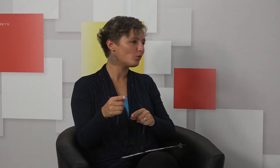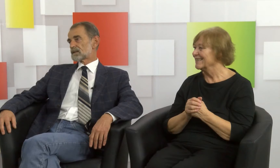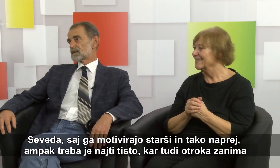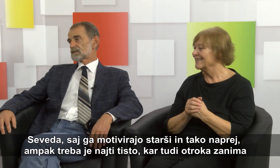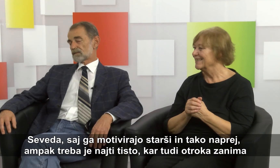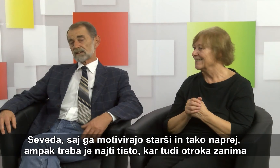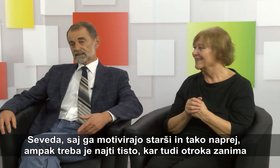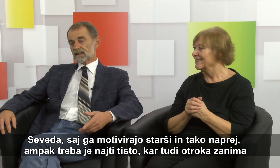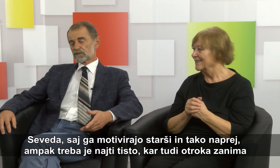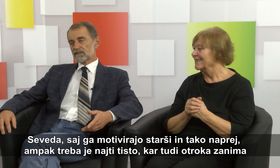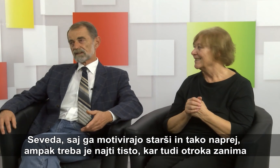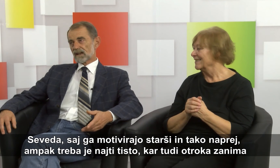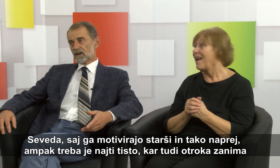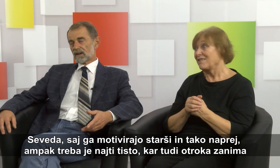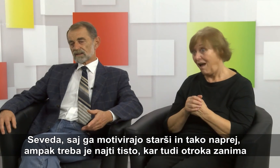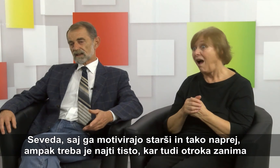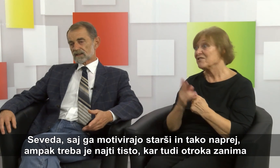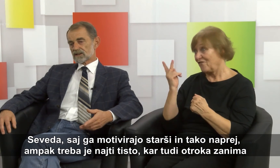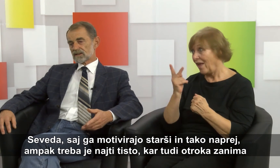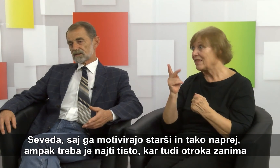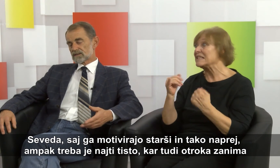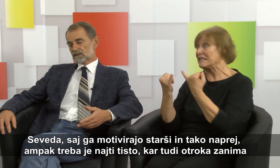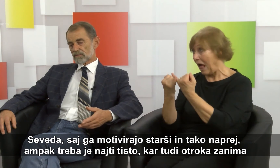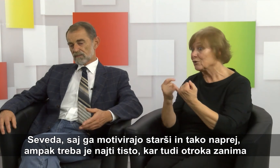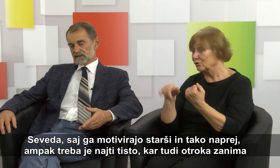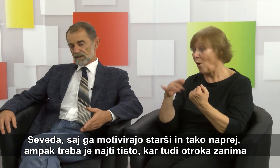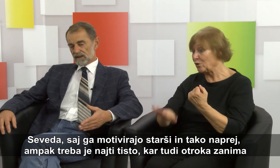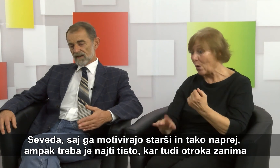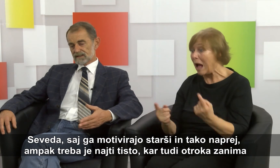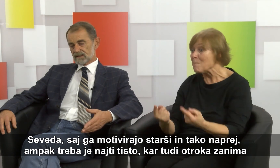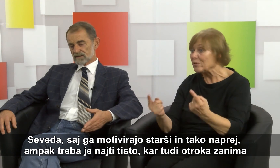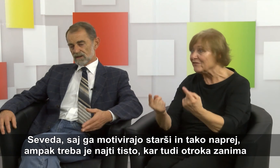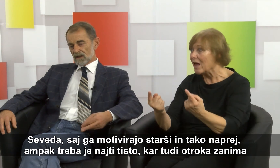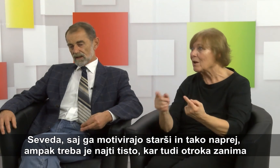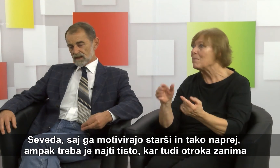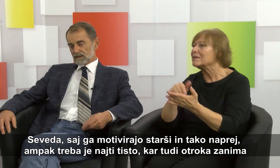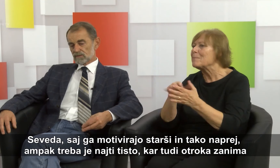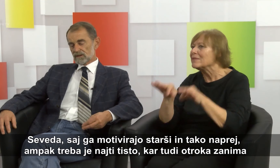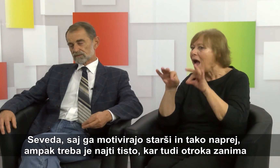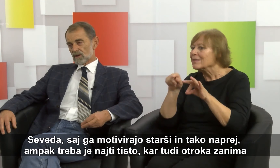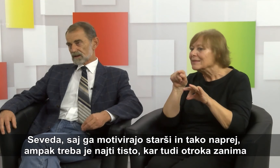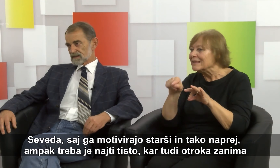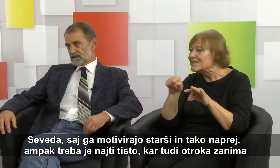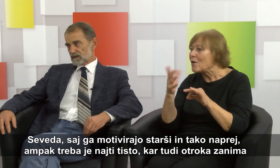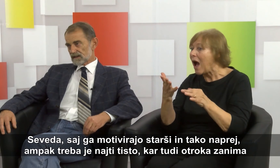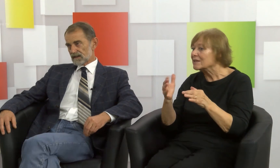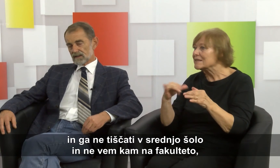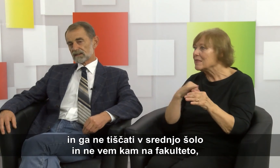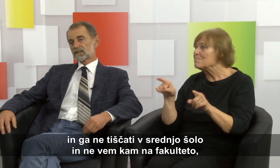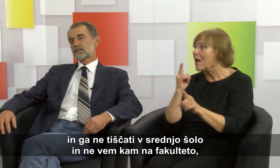potem? Seveda, vse ga motivirajo starši in tako naprej, ampak treba je najti tisto, kar tudi otroka zanima, ne? In ga ne